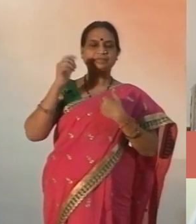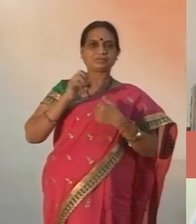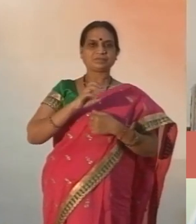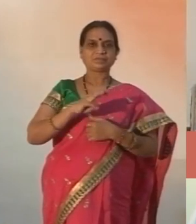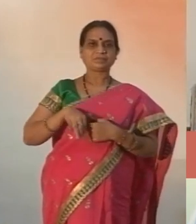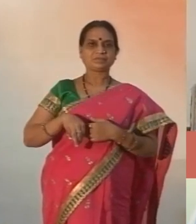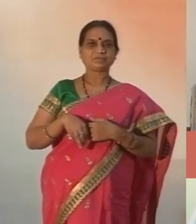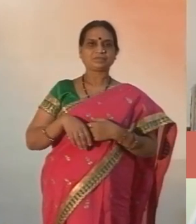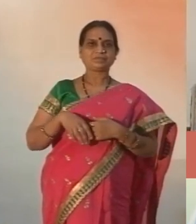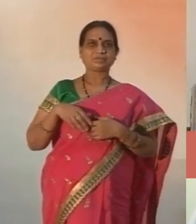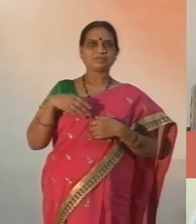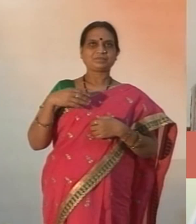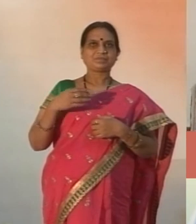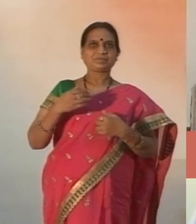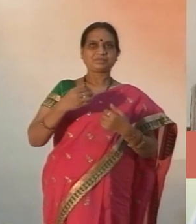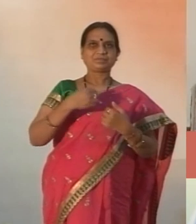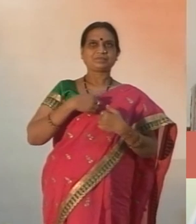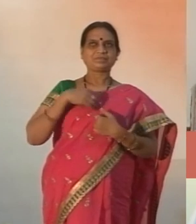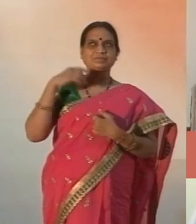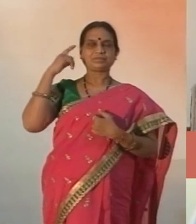अपनी स्मृति में